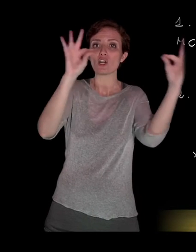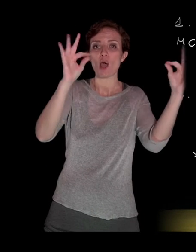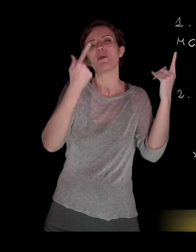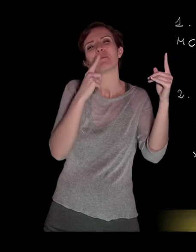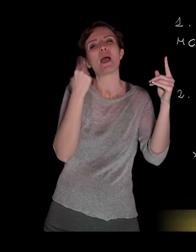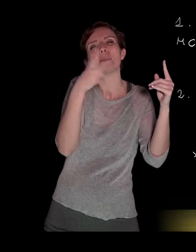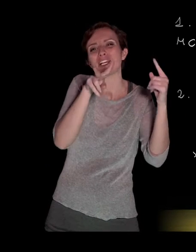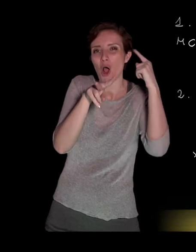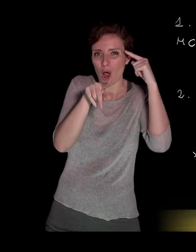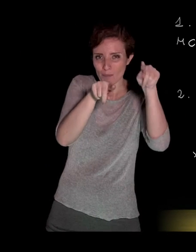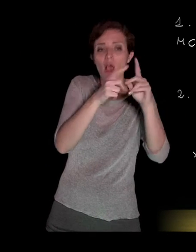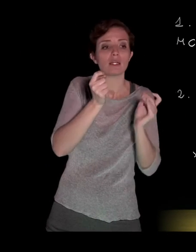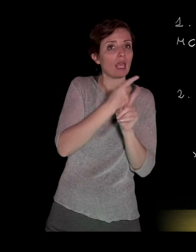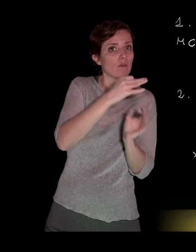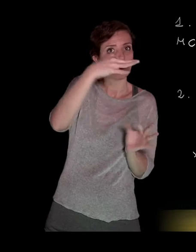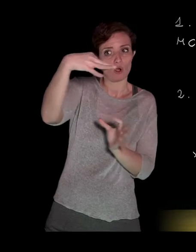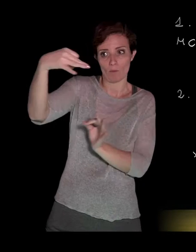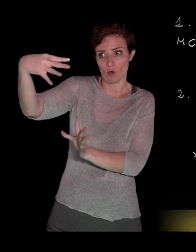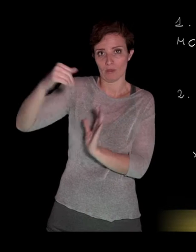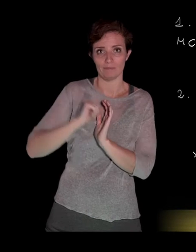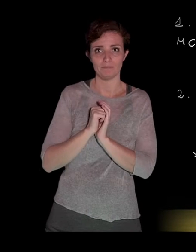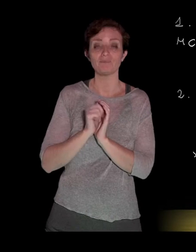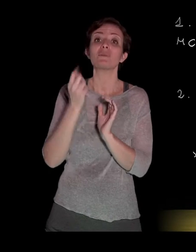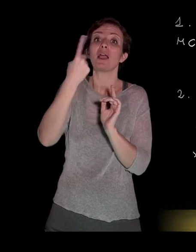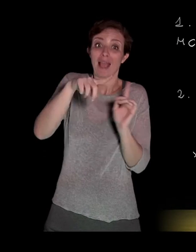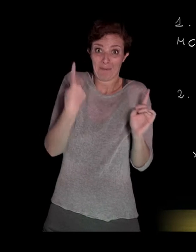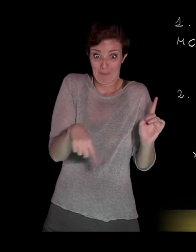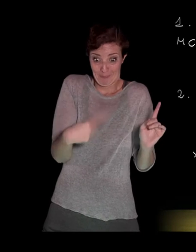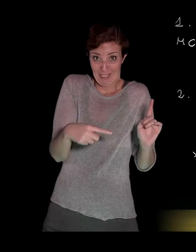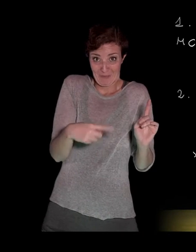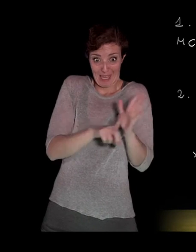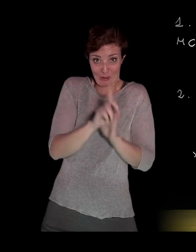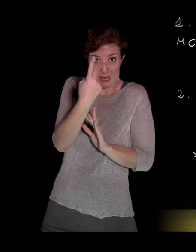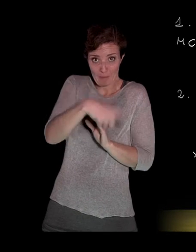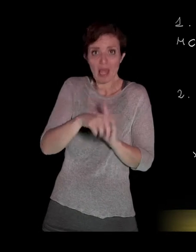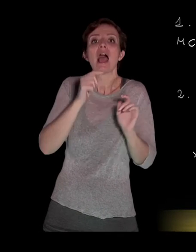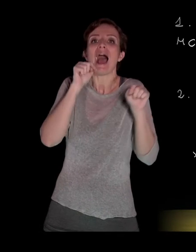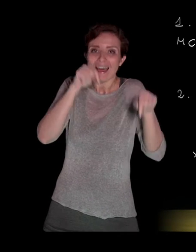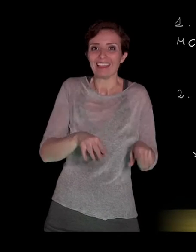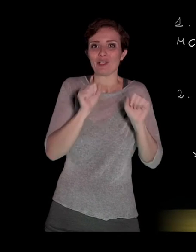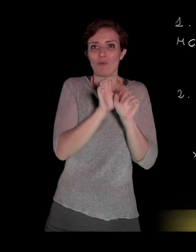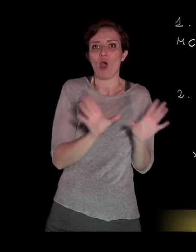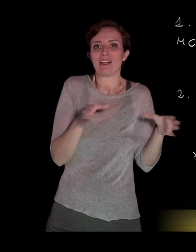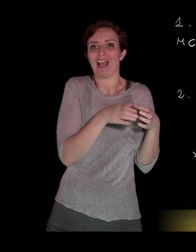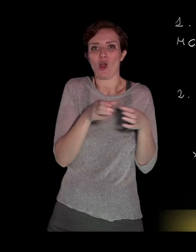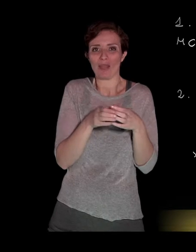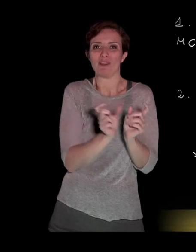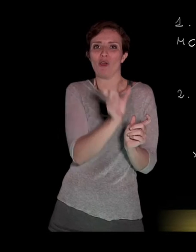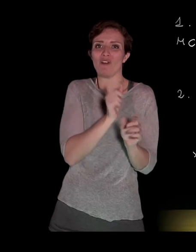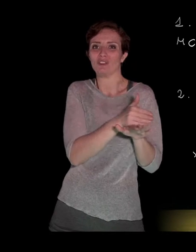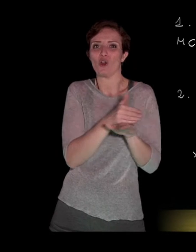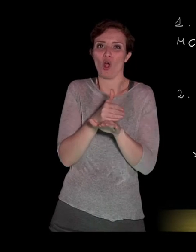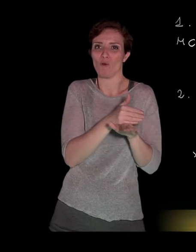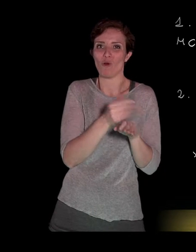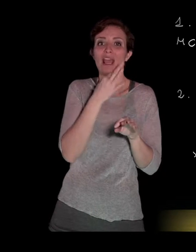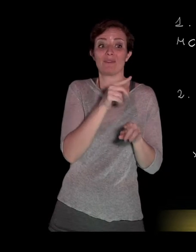questo caso binomio perché facendo in questo modo noi possiamo a quel punto riapplicare nuovamente il raccoglimento questa volta a fattto Comune Quindi x -